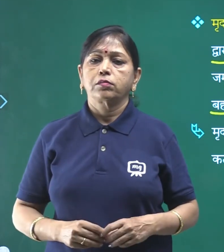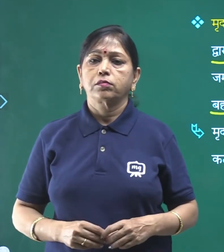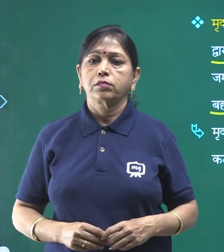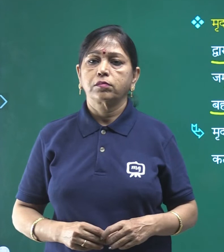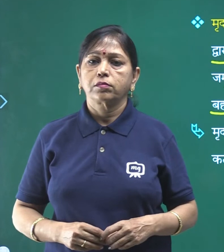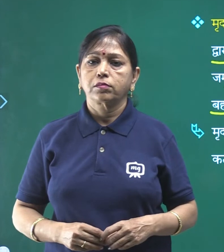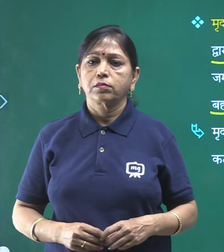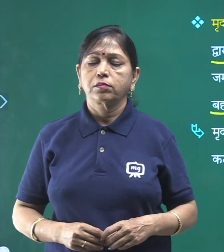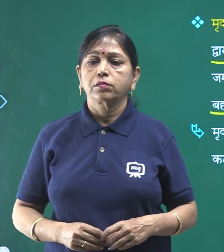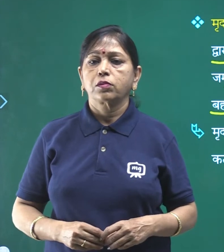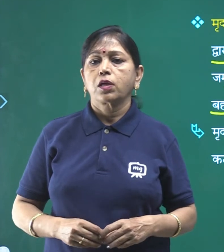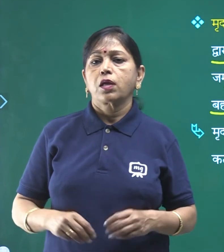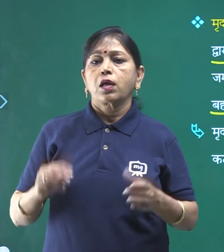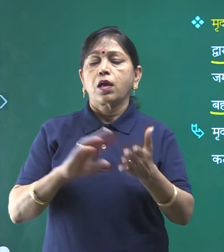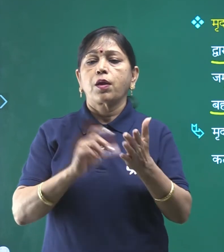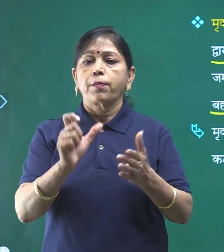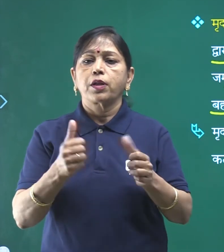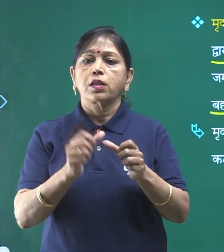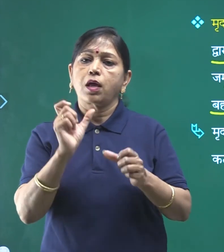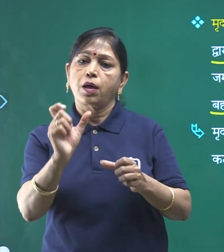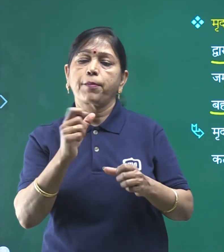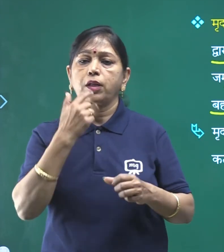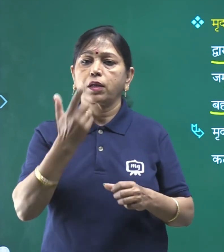में मृदा प्रदूषण फैलाता है